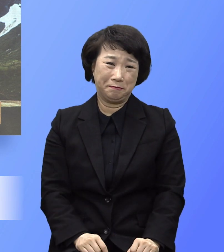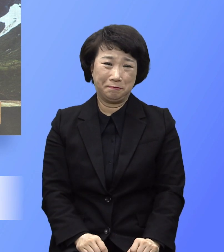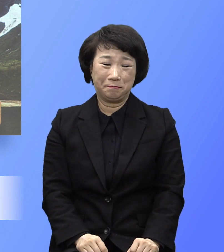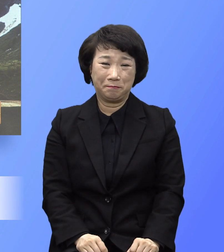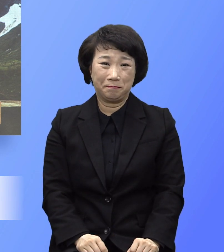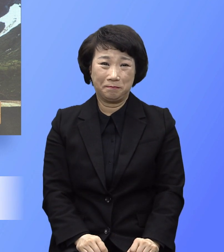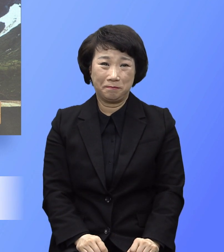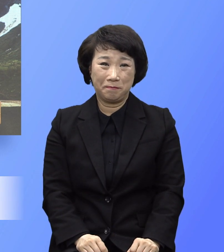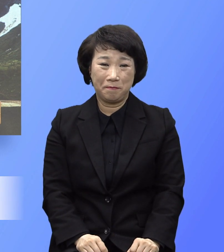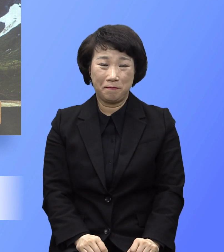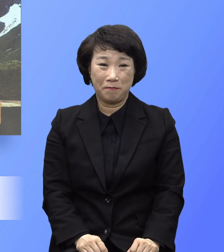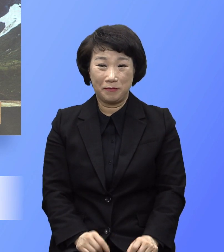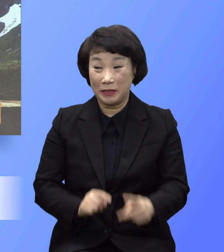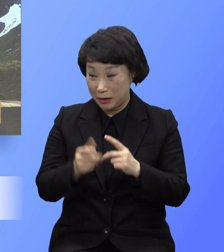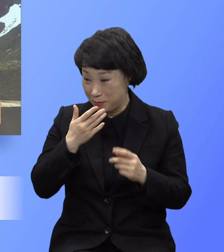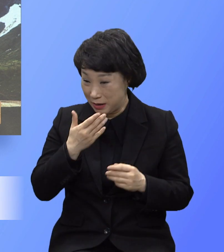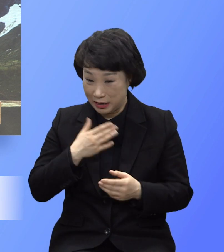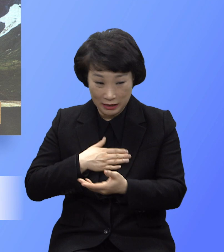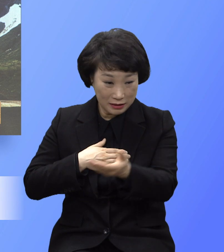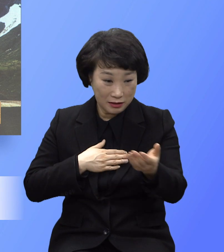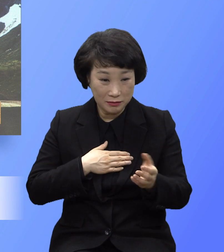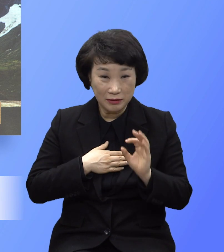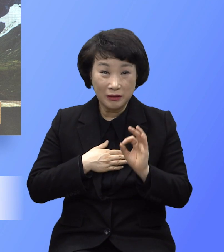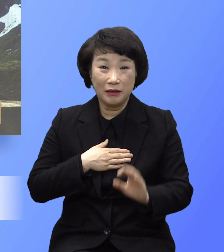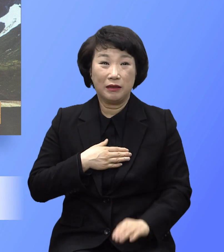보시라고. 이해가 되십니까?